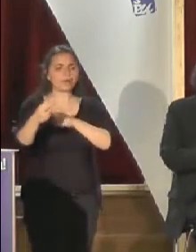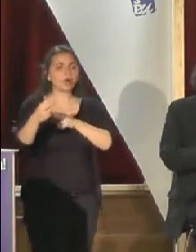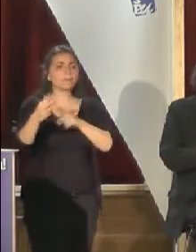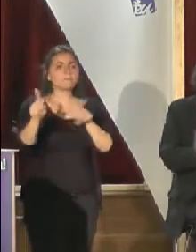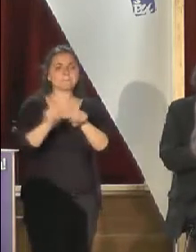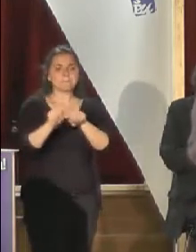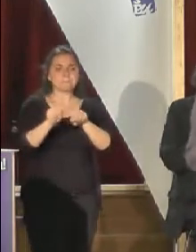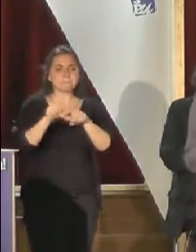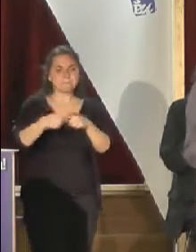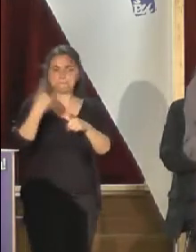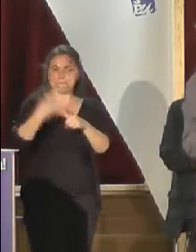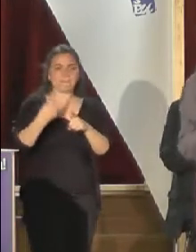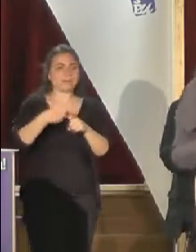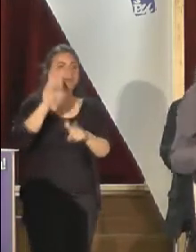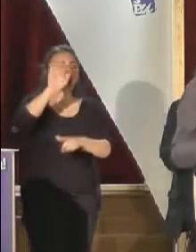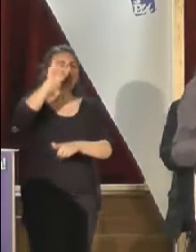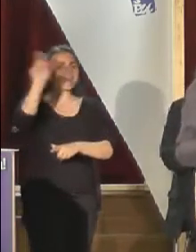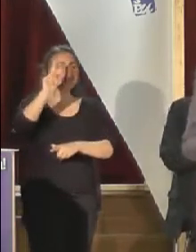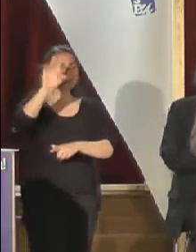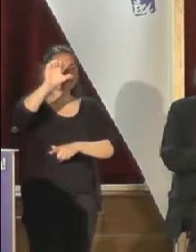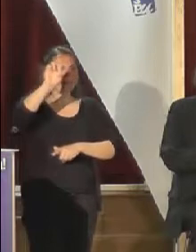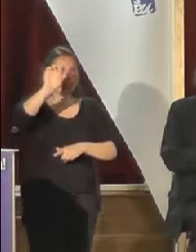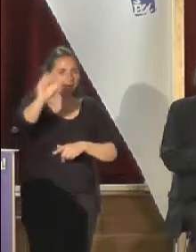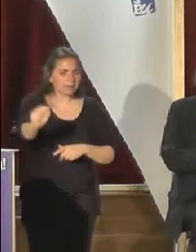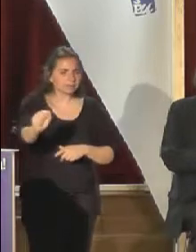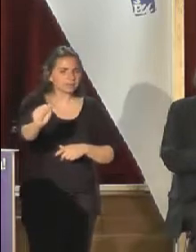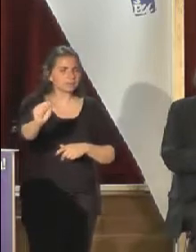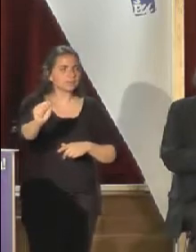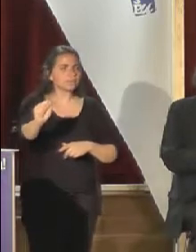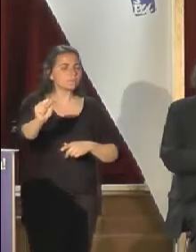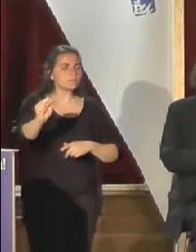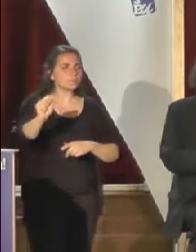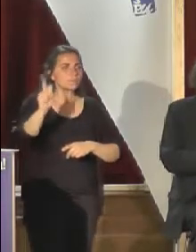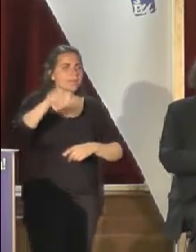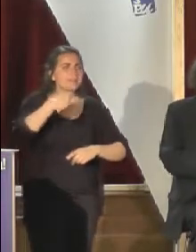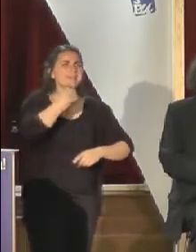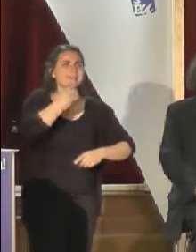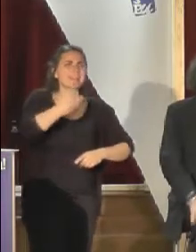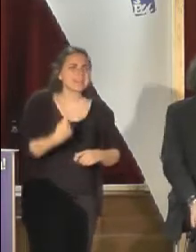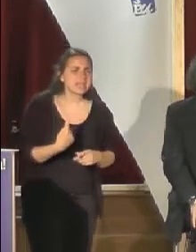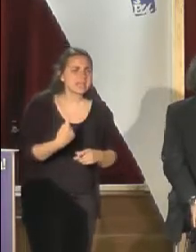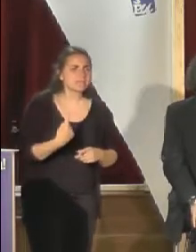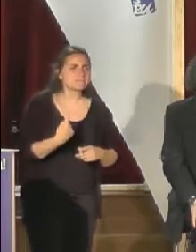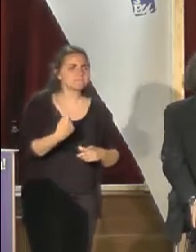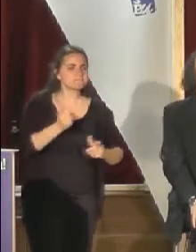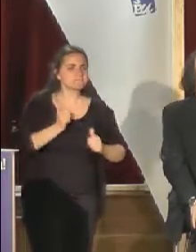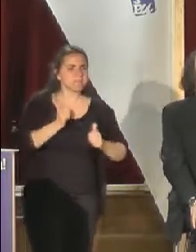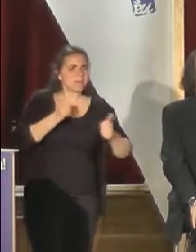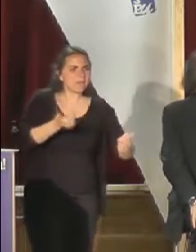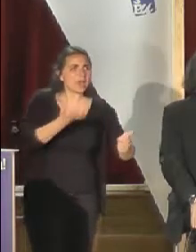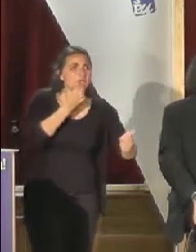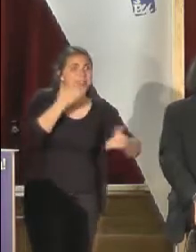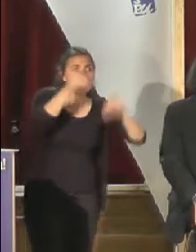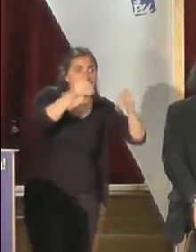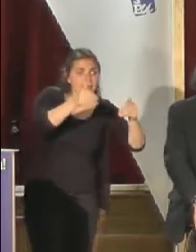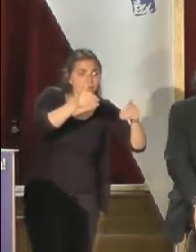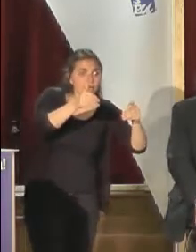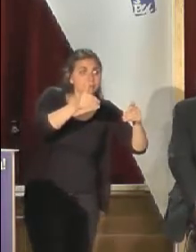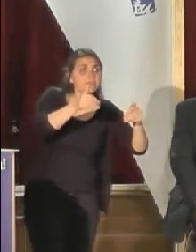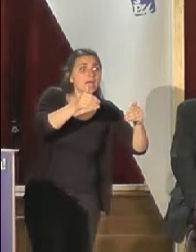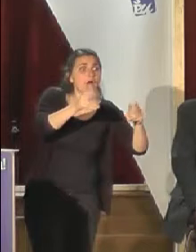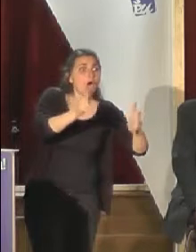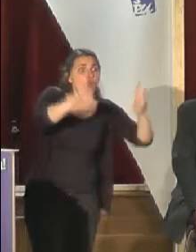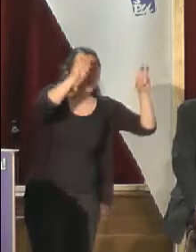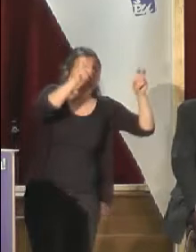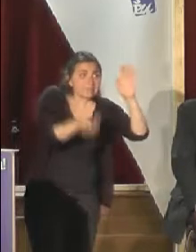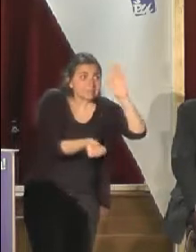E logo impoñerlle o trágala. E empezaron a decir que se había novas eleccións e non podía haber